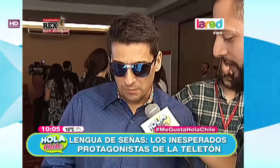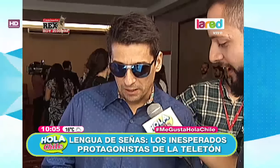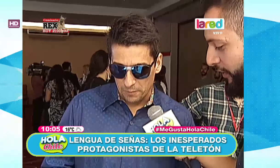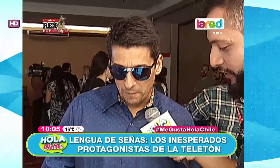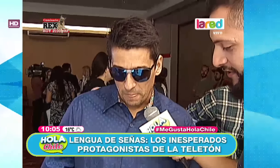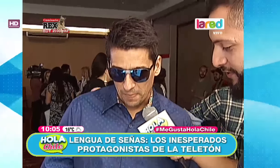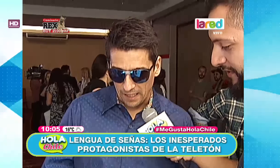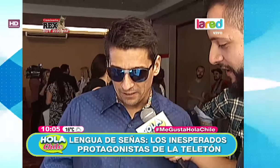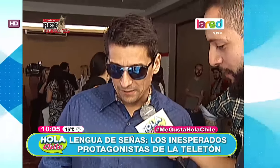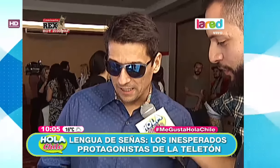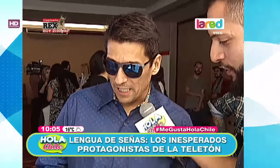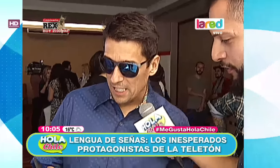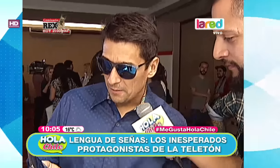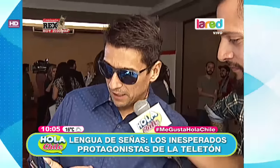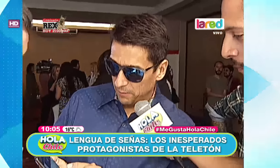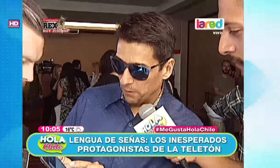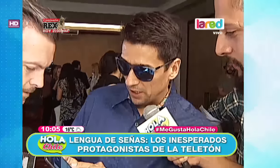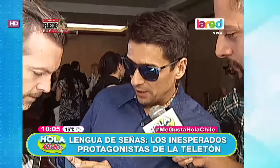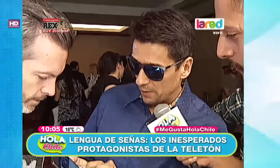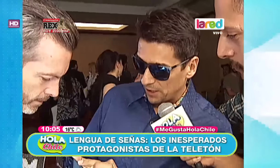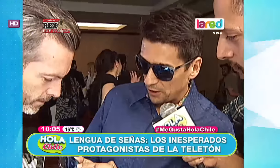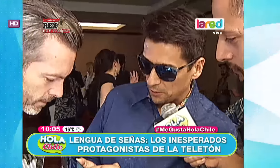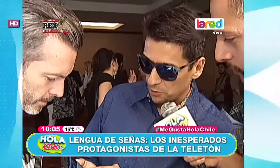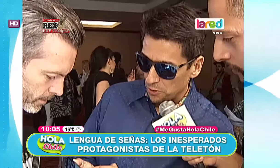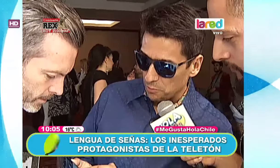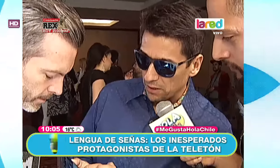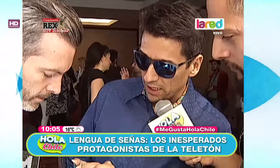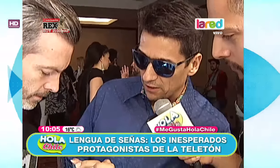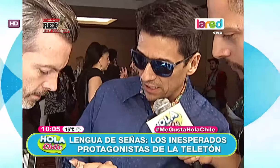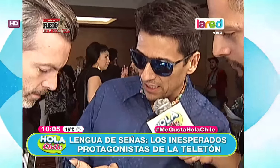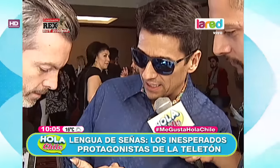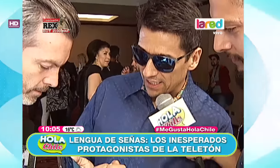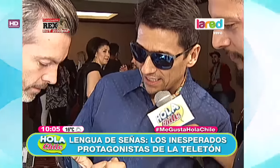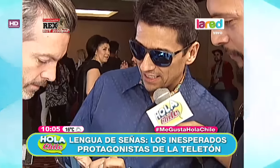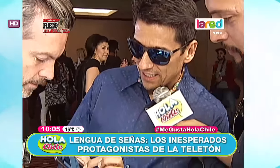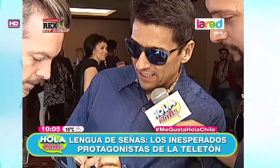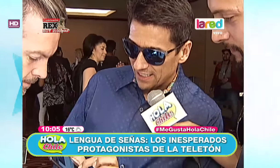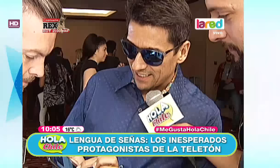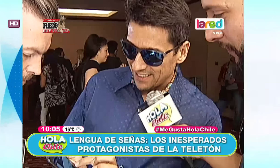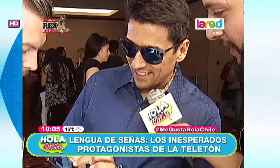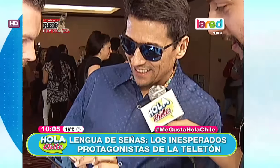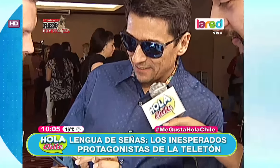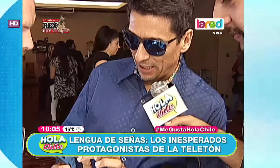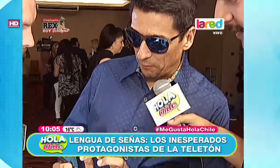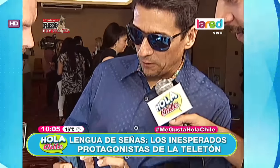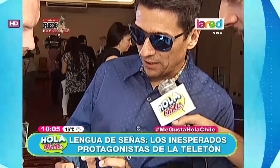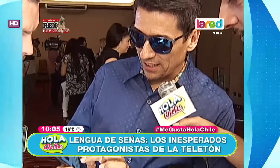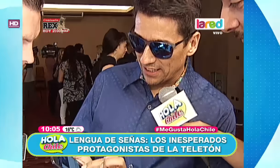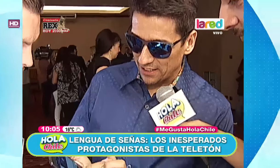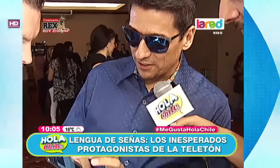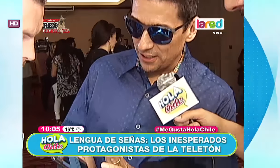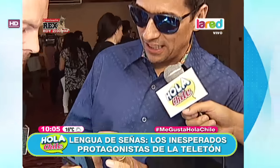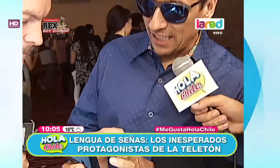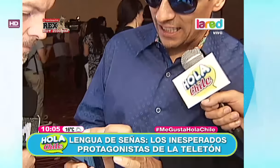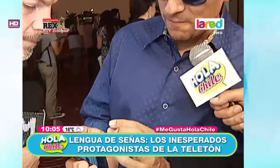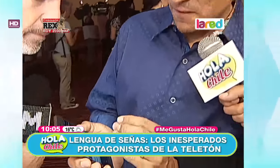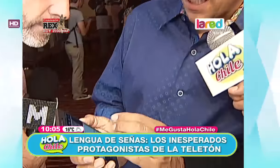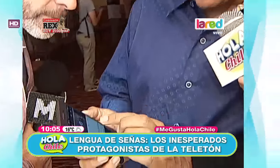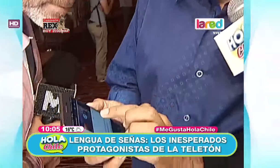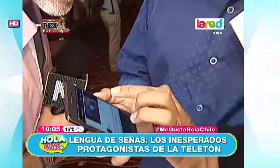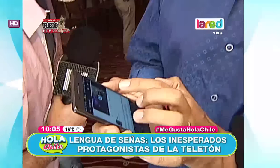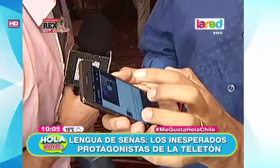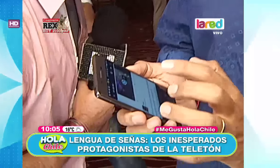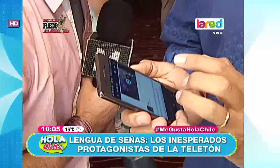Interpreté con el corazón. Me responde, ¿ve? Porque yo subí un video de ella. Y me responde.